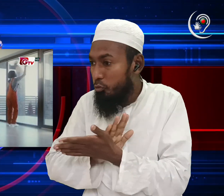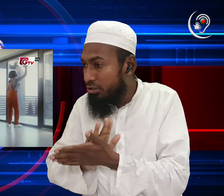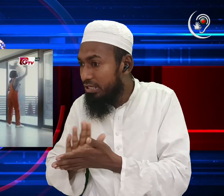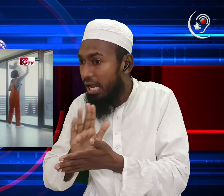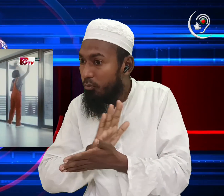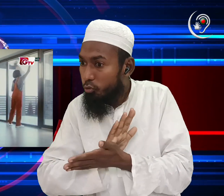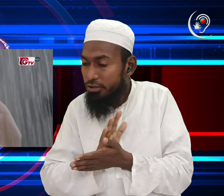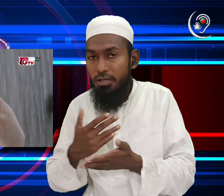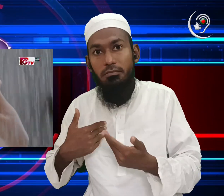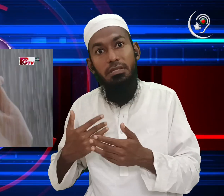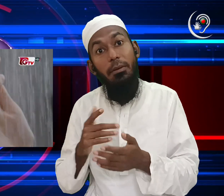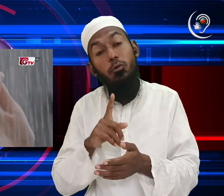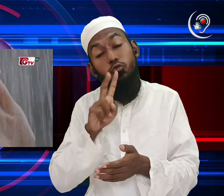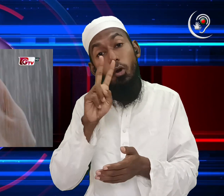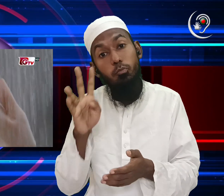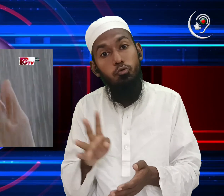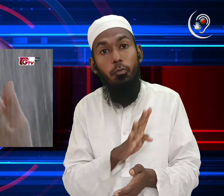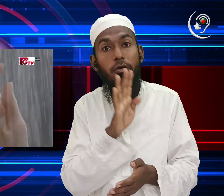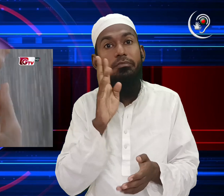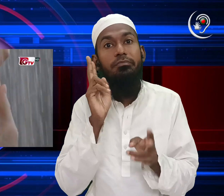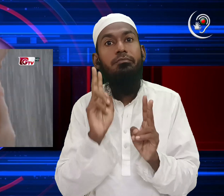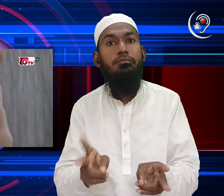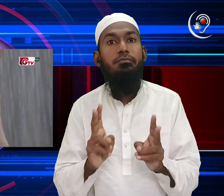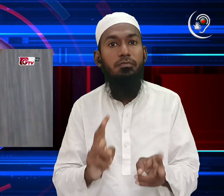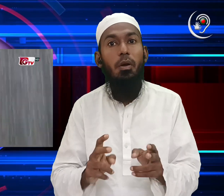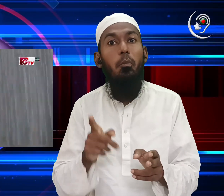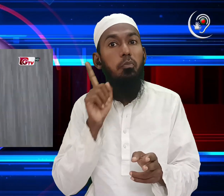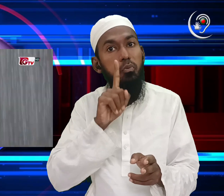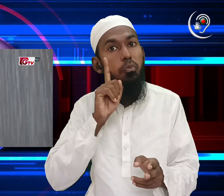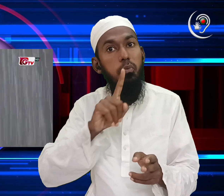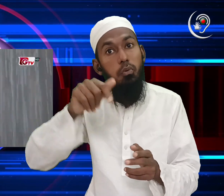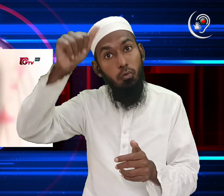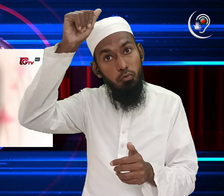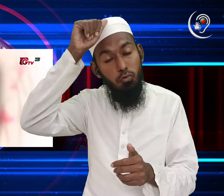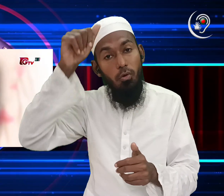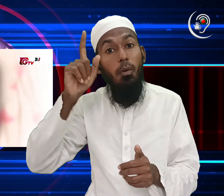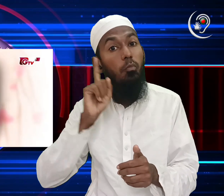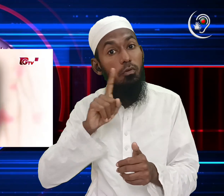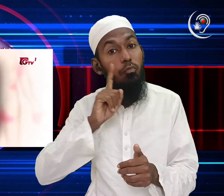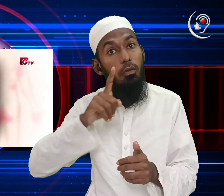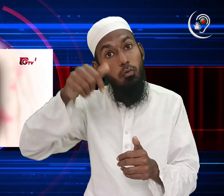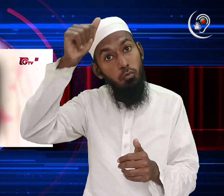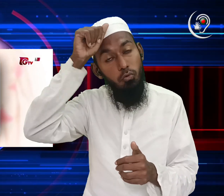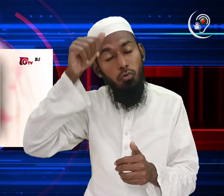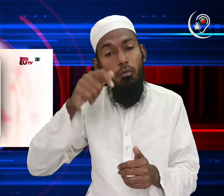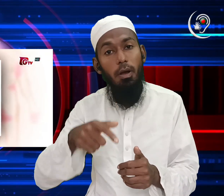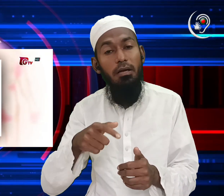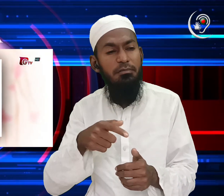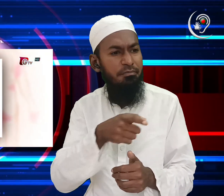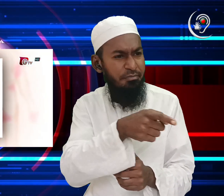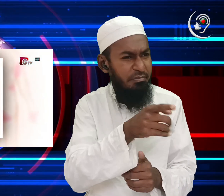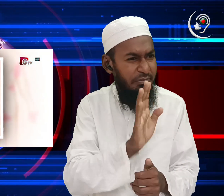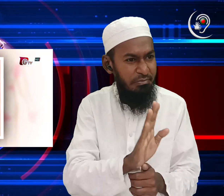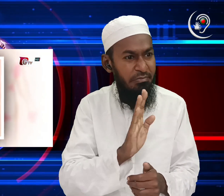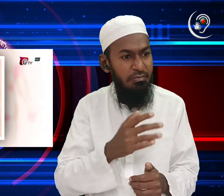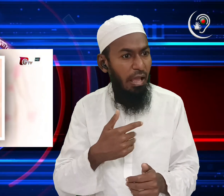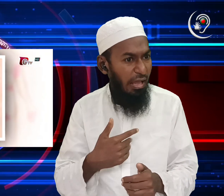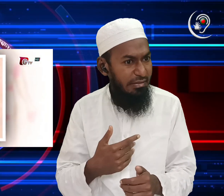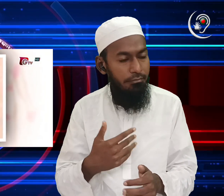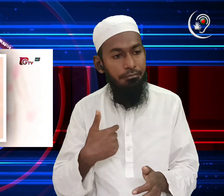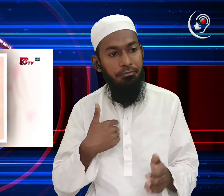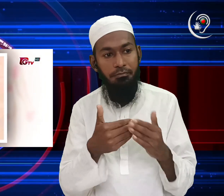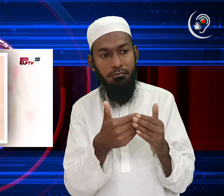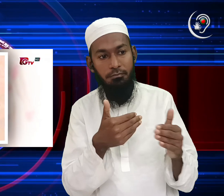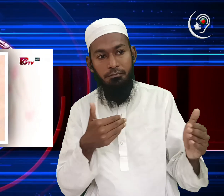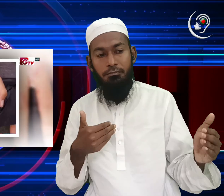নিয়মিত সঠিকভাবে গোসল করতে হবে। স্ক্যাবিস সংক্রমিত ব্যক্তির সংস্পর্শ থেকে দূরে থাকতে হবে। সংক্রমিত ব্যক্তির বিছানা,